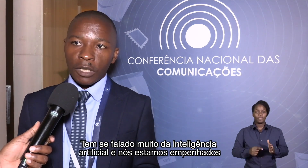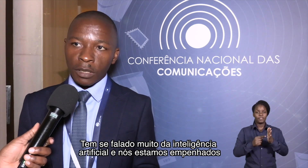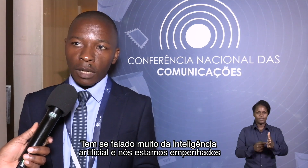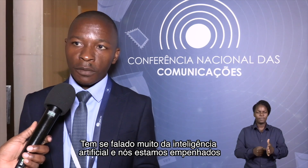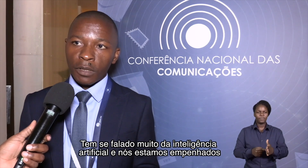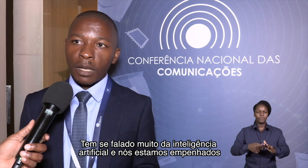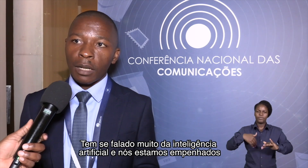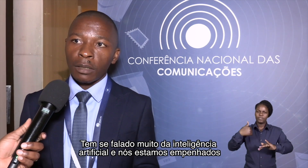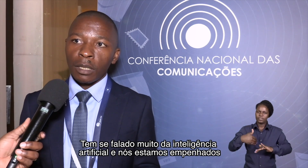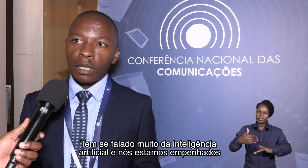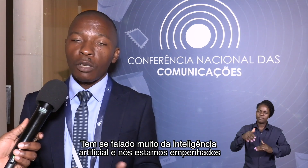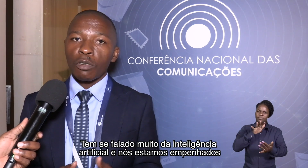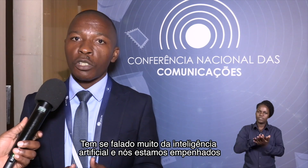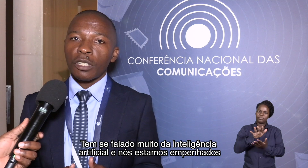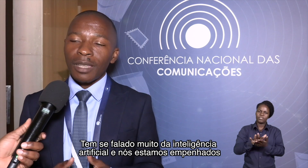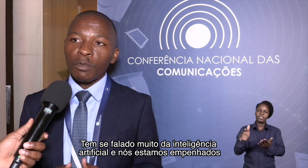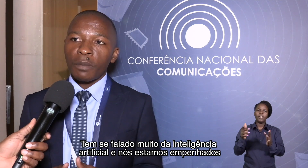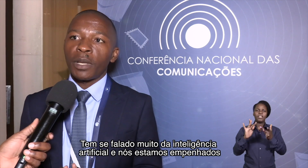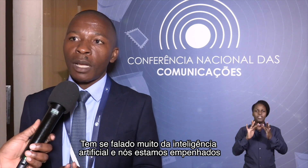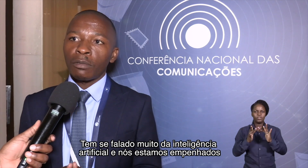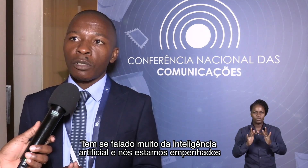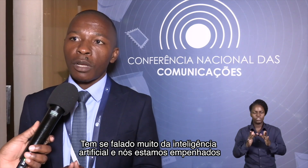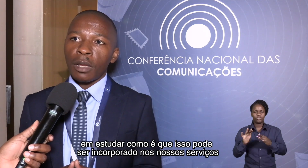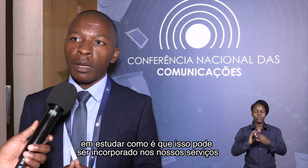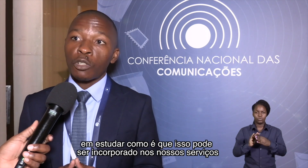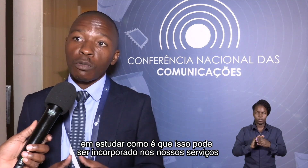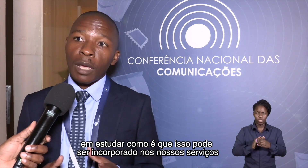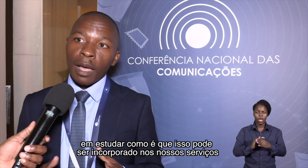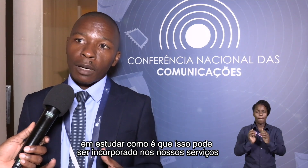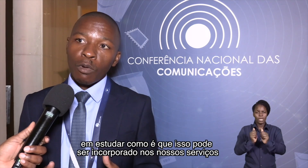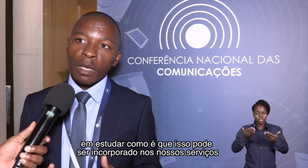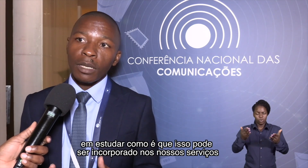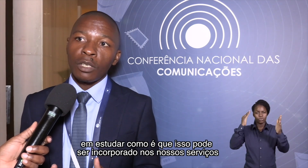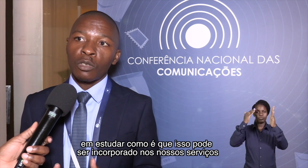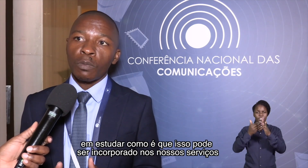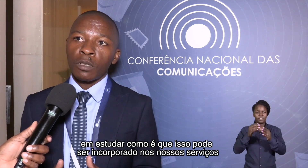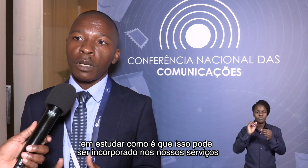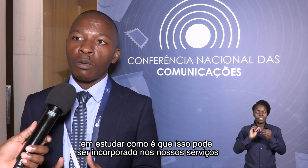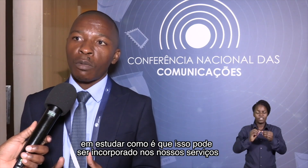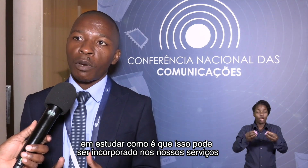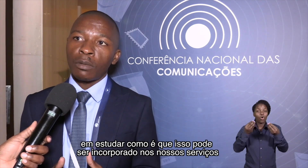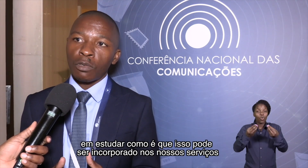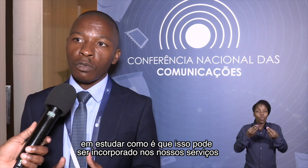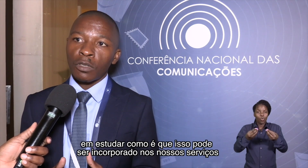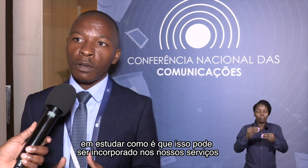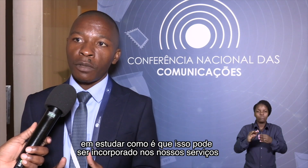inteligência artificial e nós estamos empenhados a estudar como é que isso pode ser incorporado nos nossos